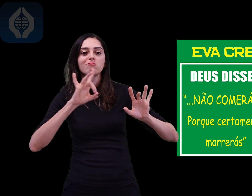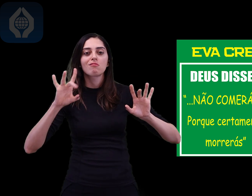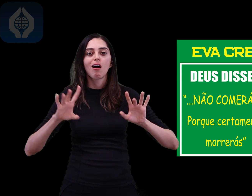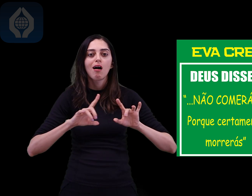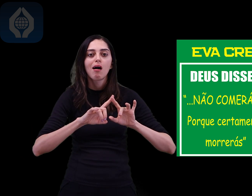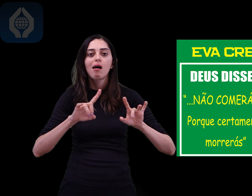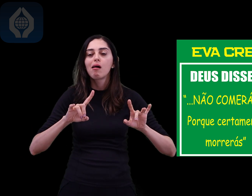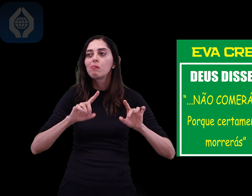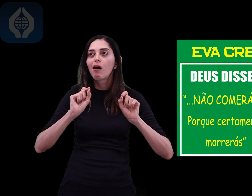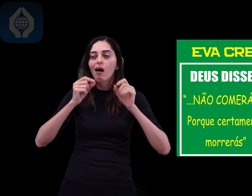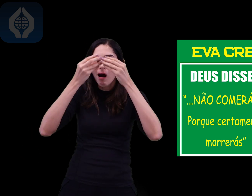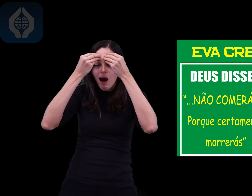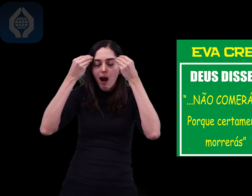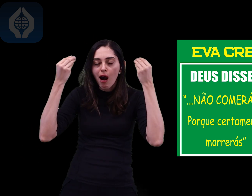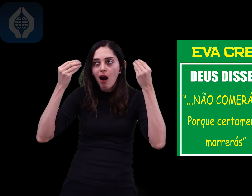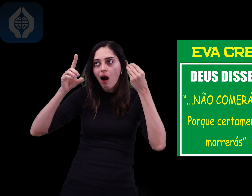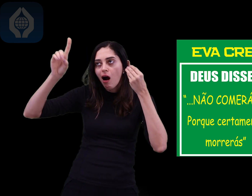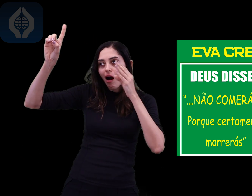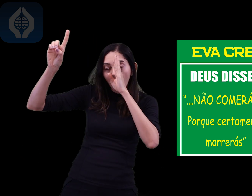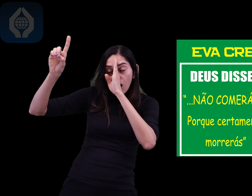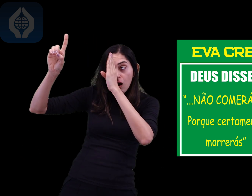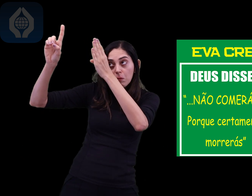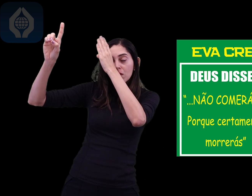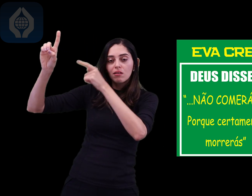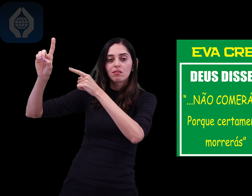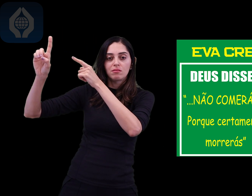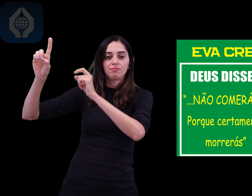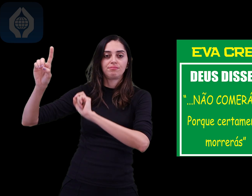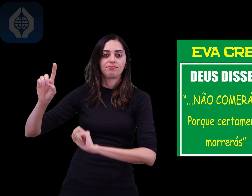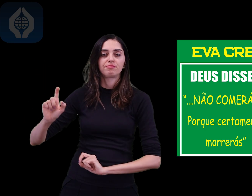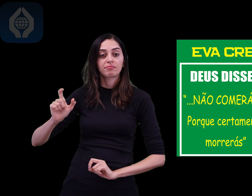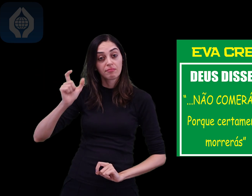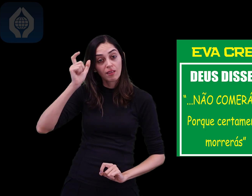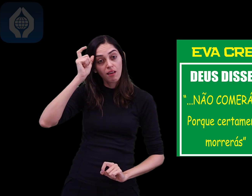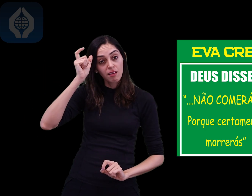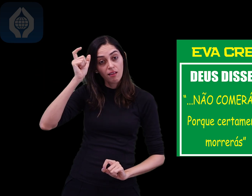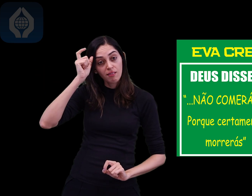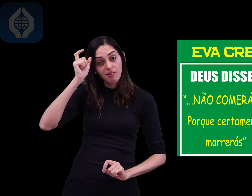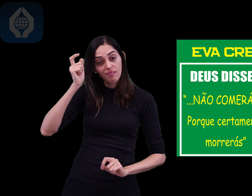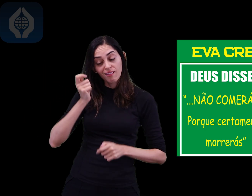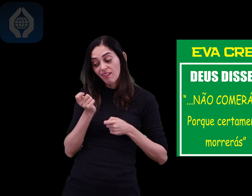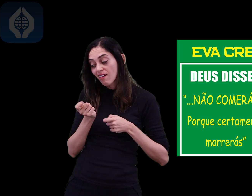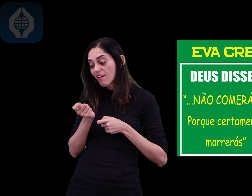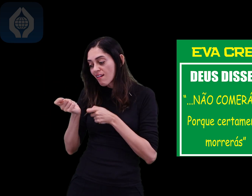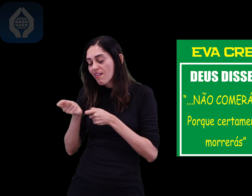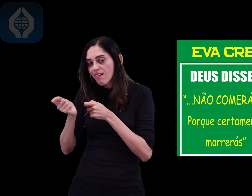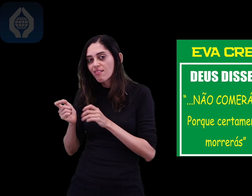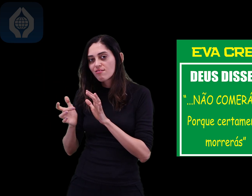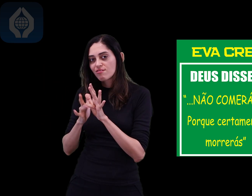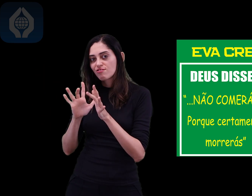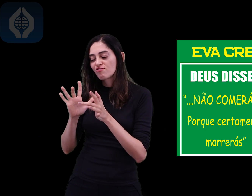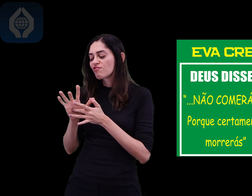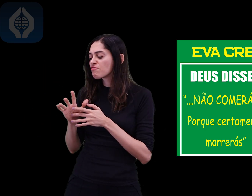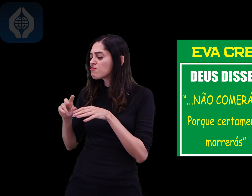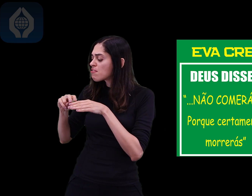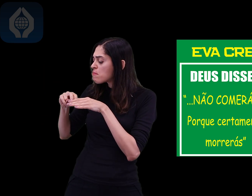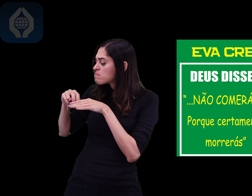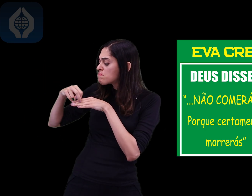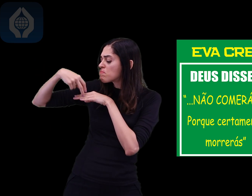sua atenção do que Deus realmente diz na sua palavra. Satanás disse a Jesus que se atirasse